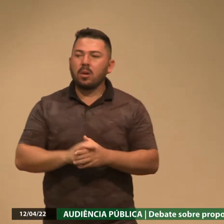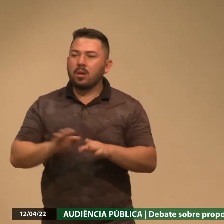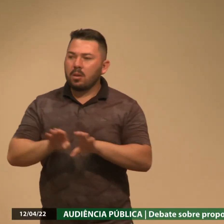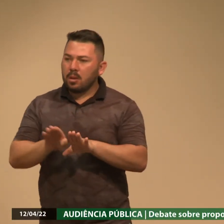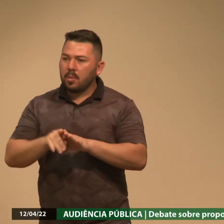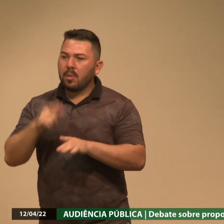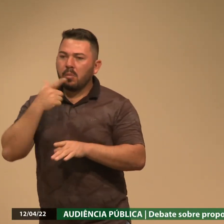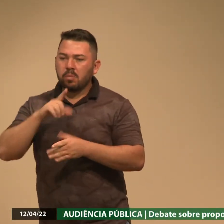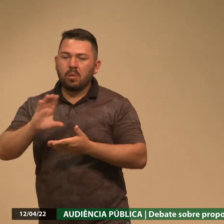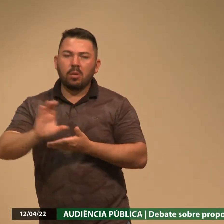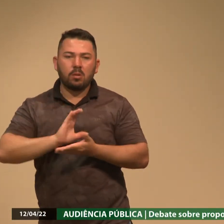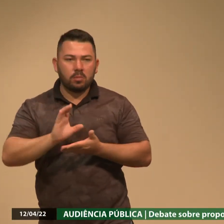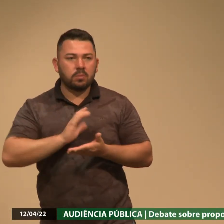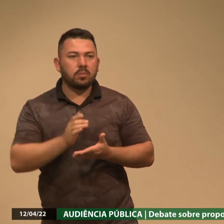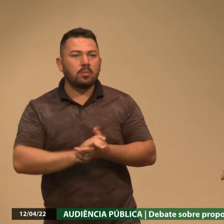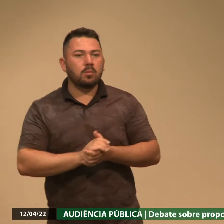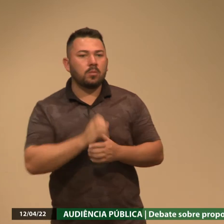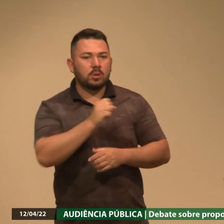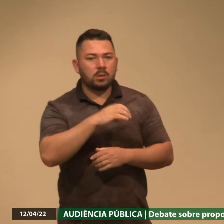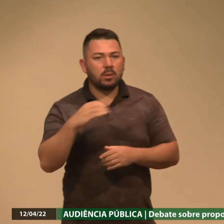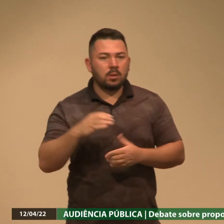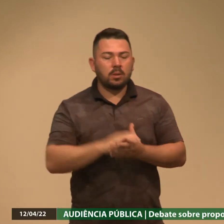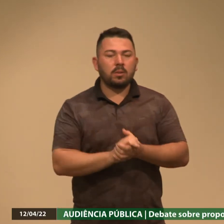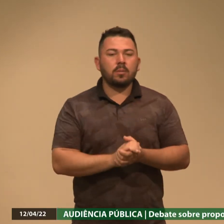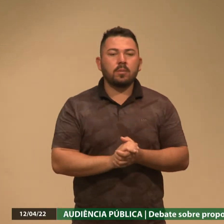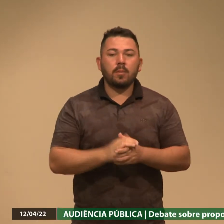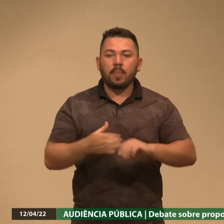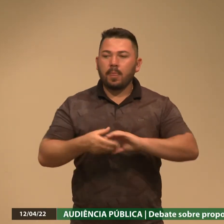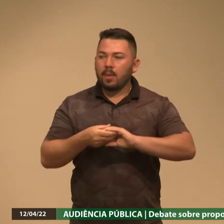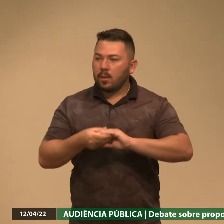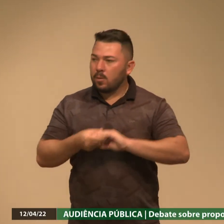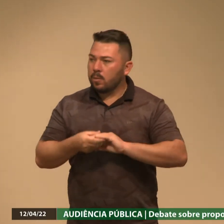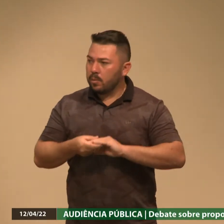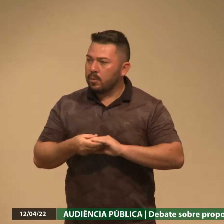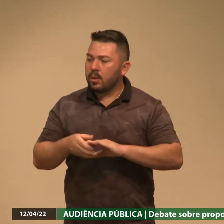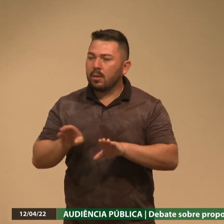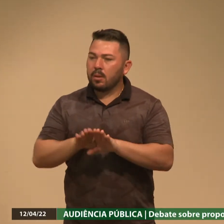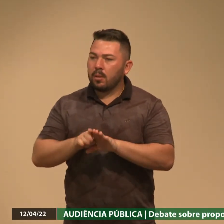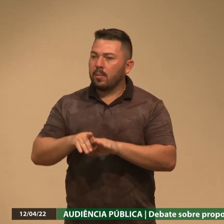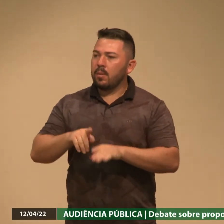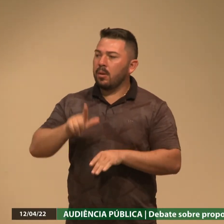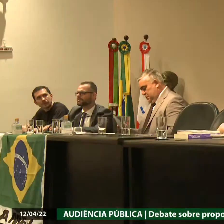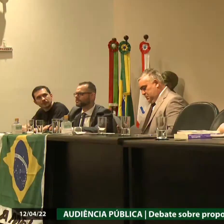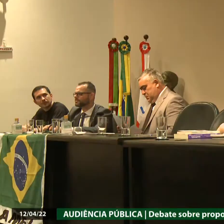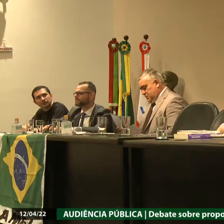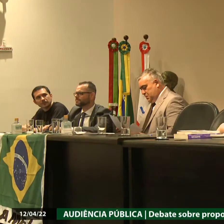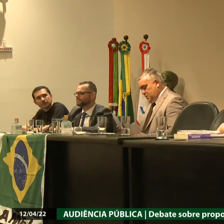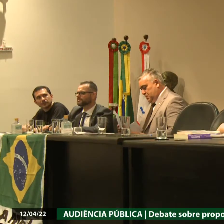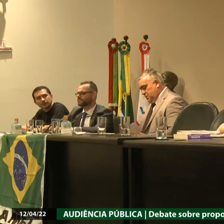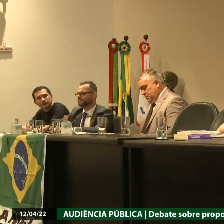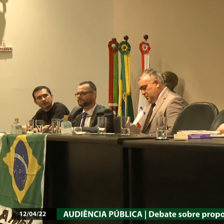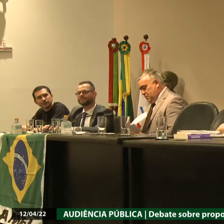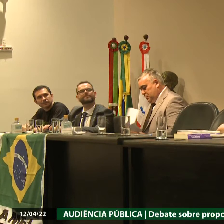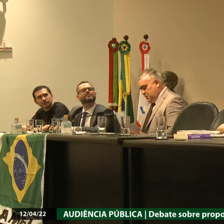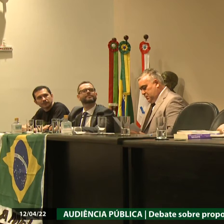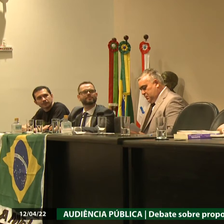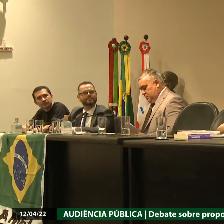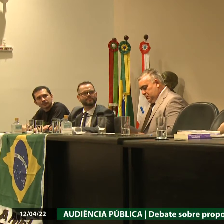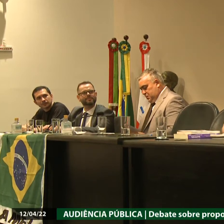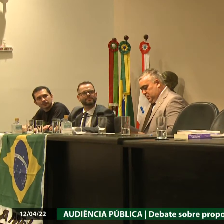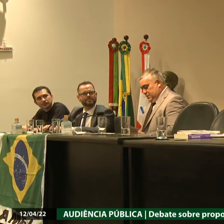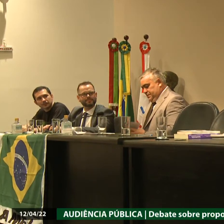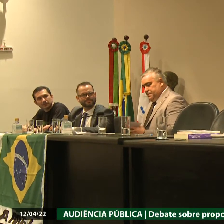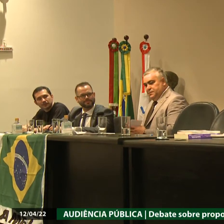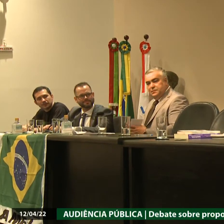significativa para o Estado de Santa Catarina cumprimentar também o Gerson a coordenadora dá pro armas e